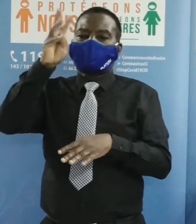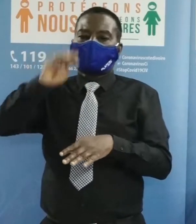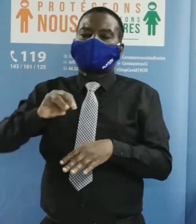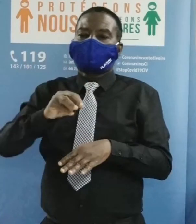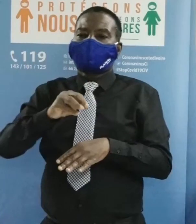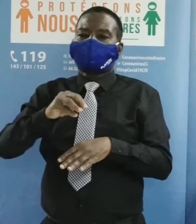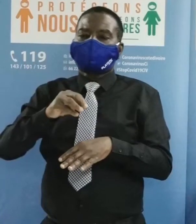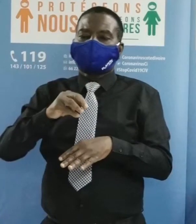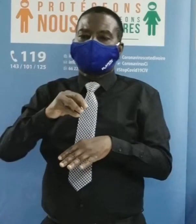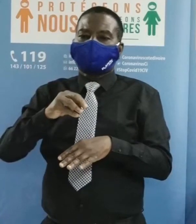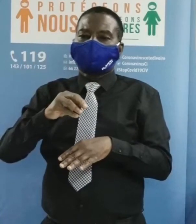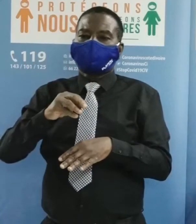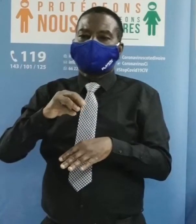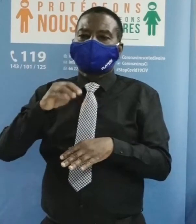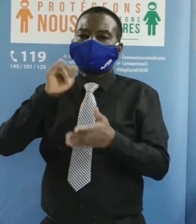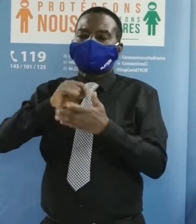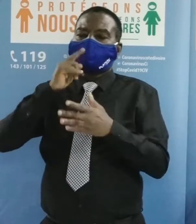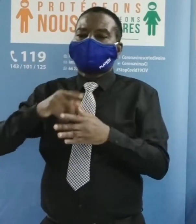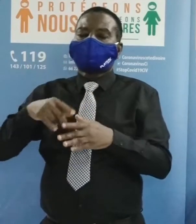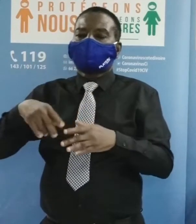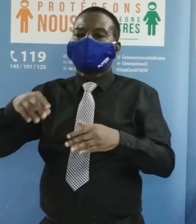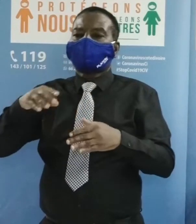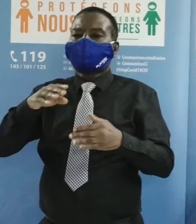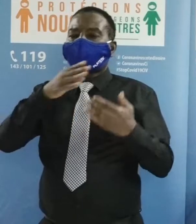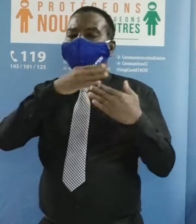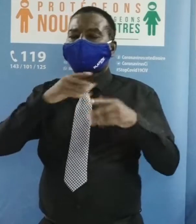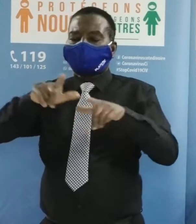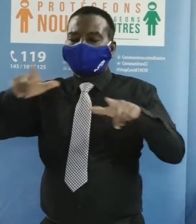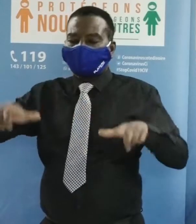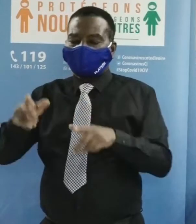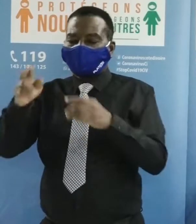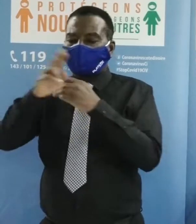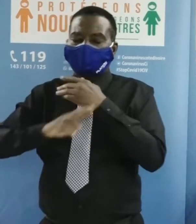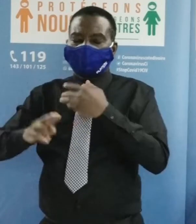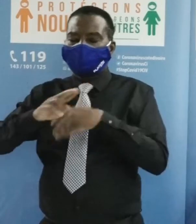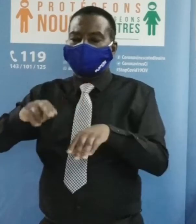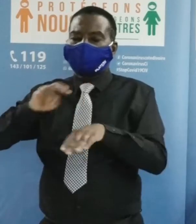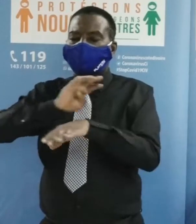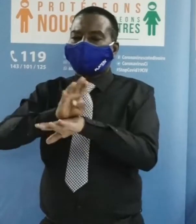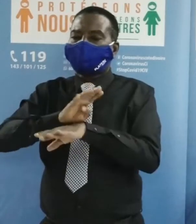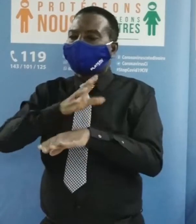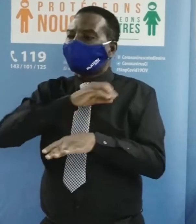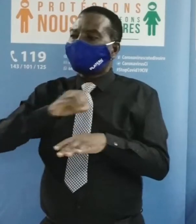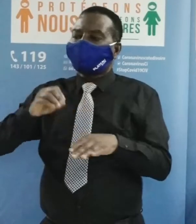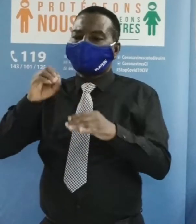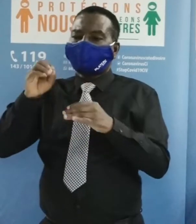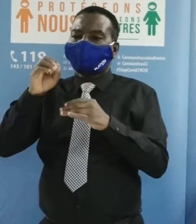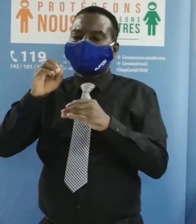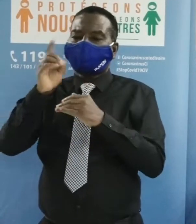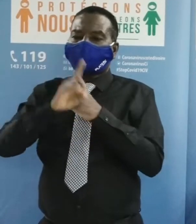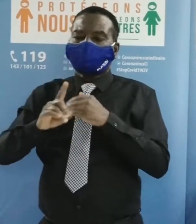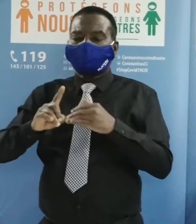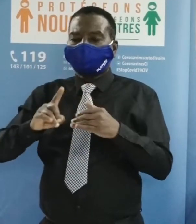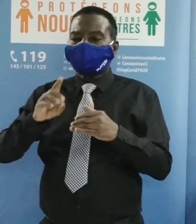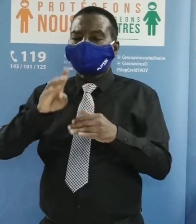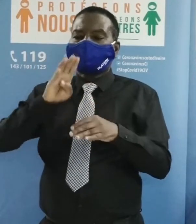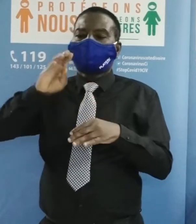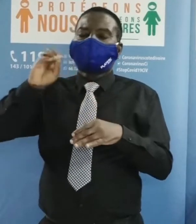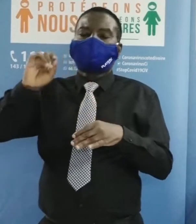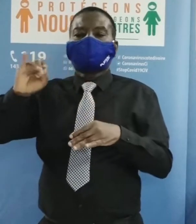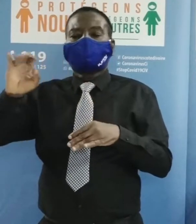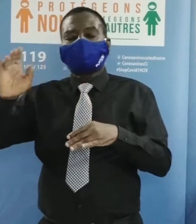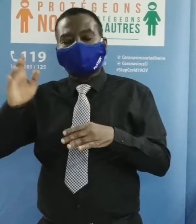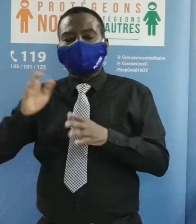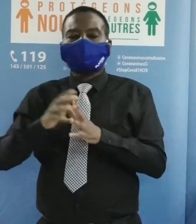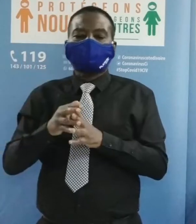côte d'ivoire c'est aussi le cercles de région du becquet qui comprend les départements de bouaké béoumi vous trop et ça casse